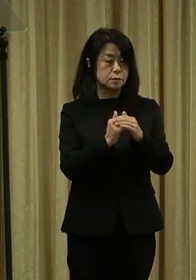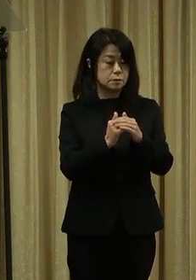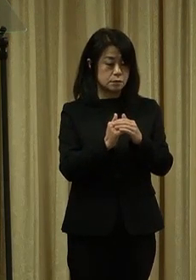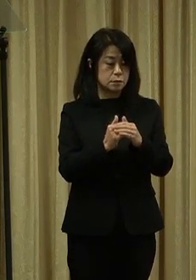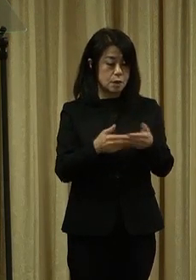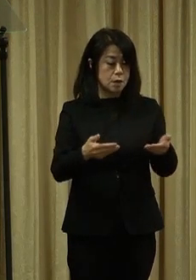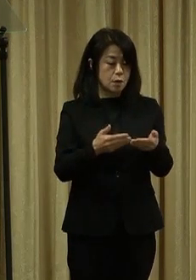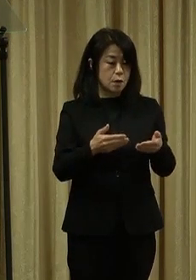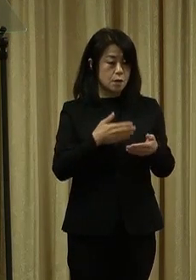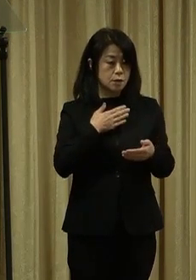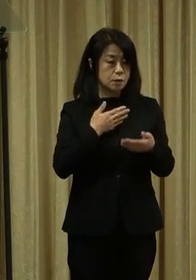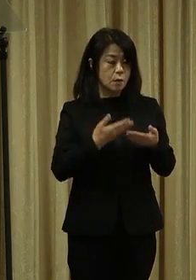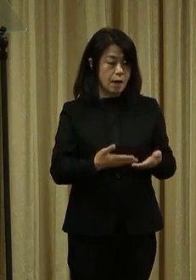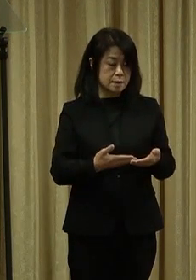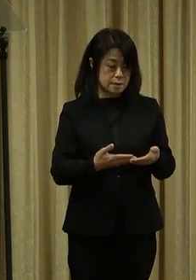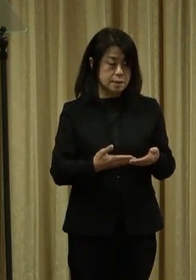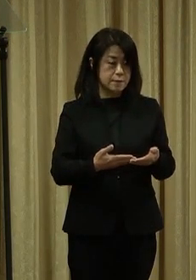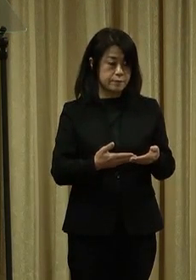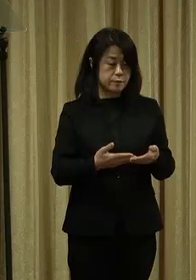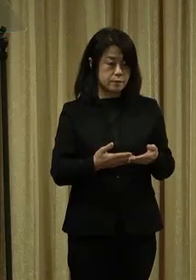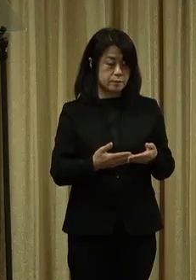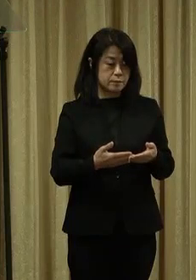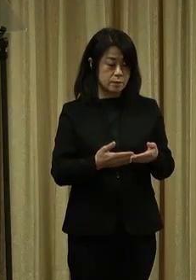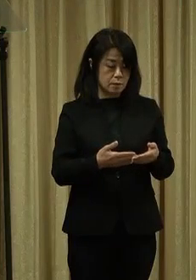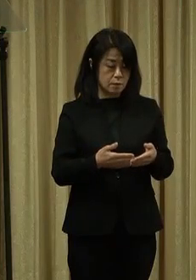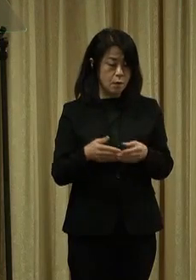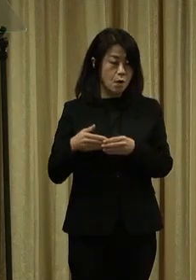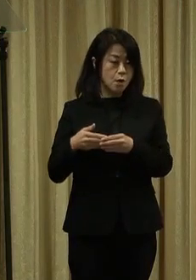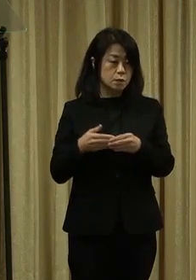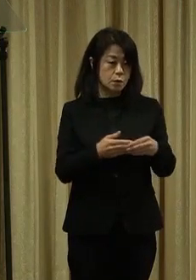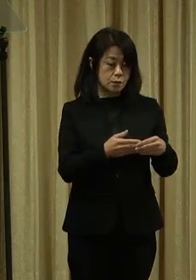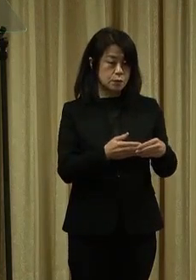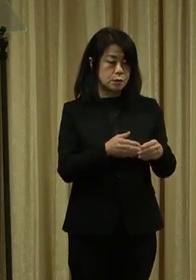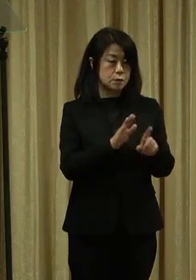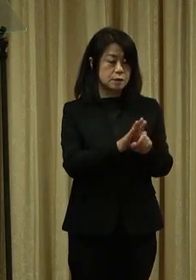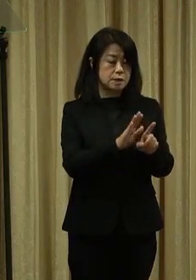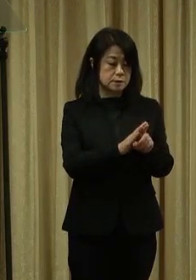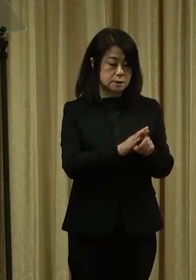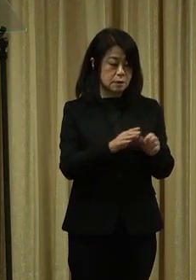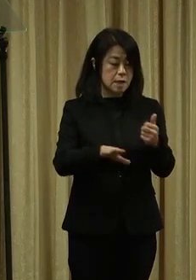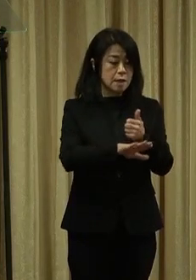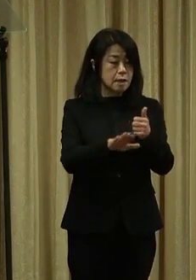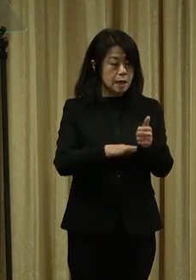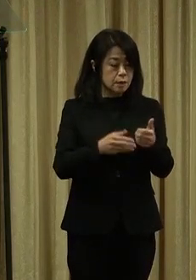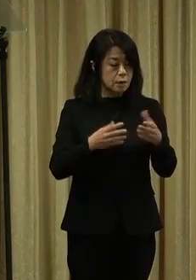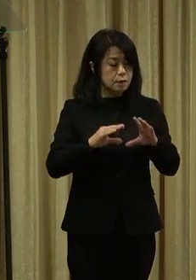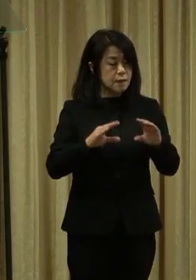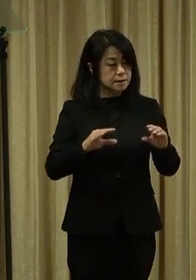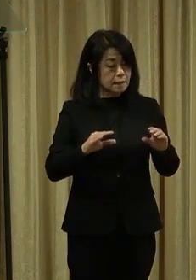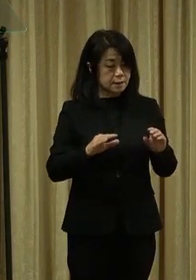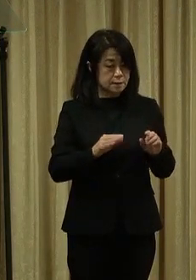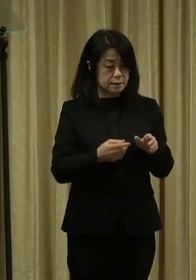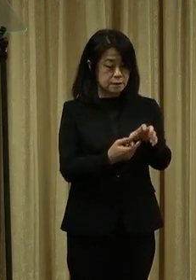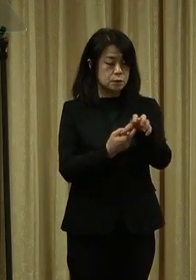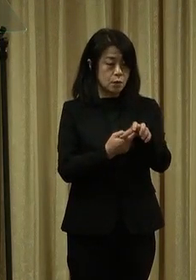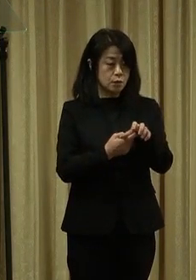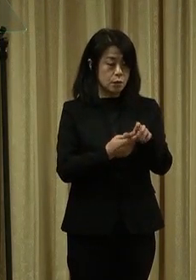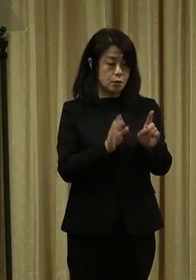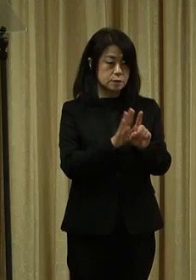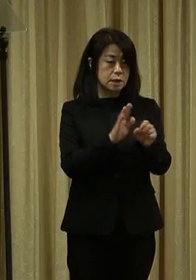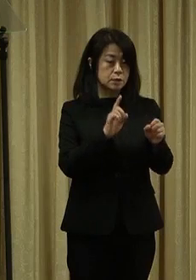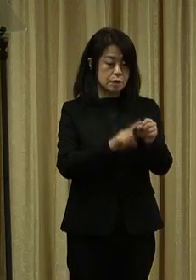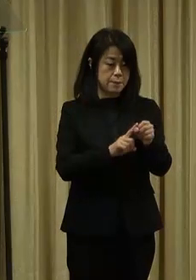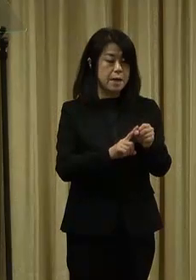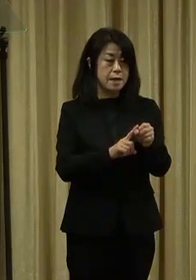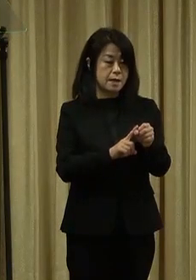働安全衛生装備の導入を支援するほか、環境に優しい農業を推進するため